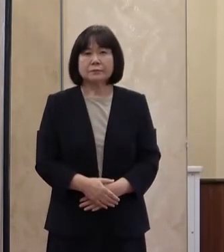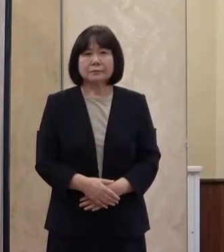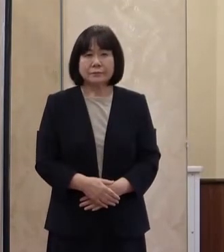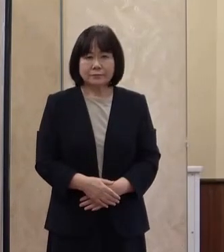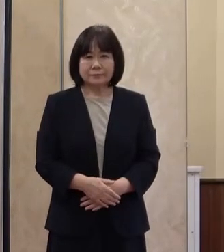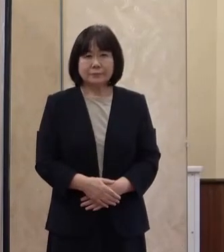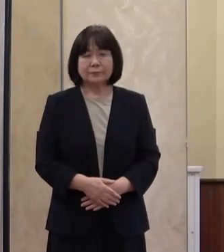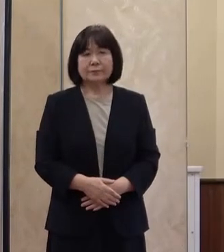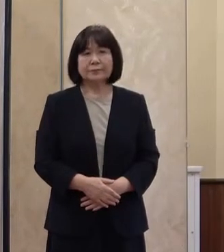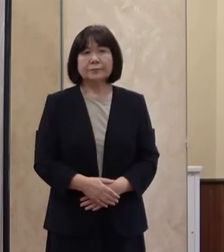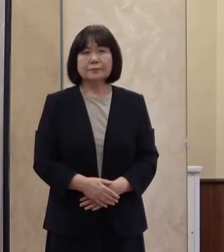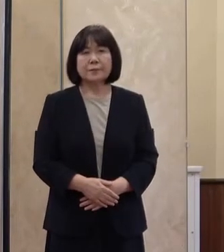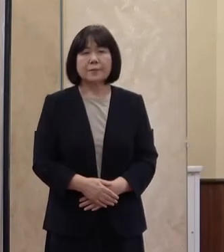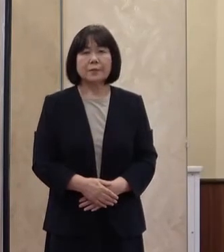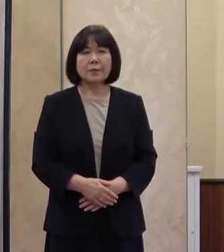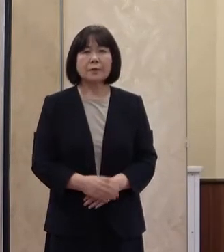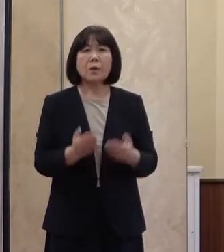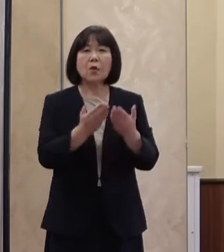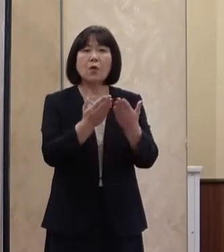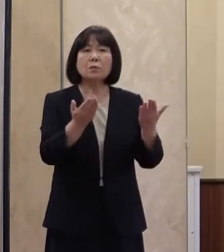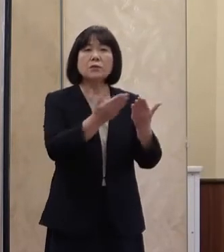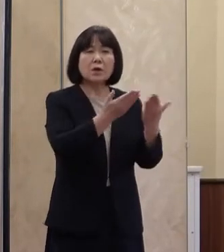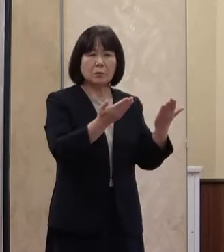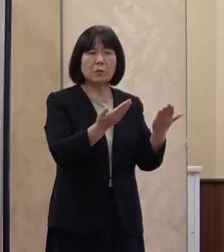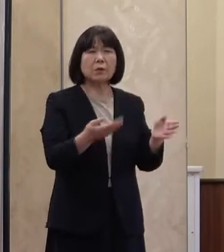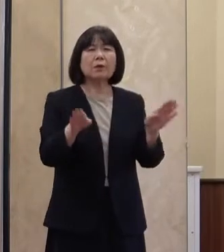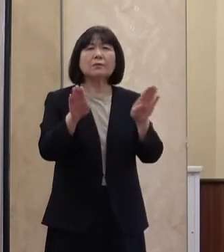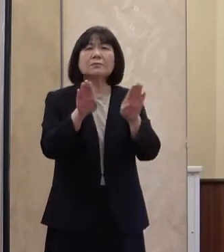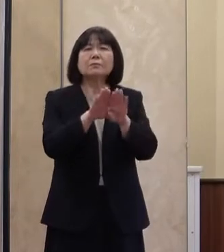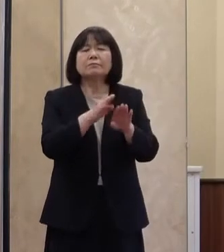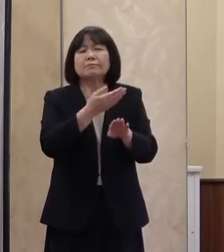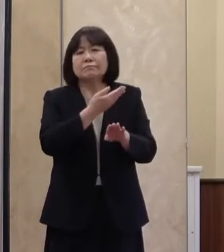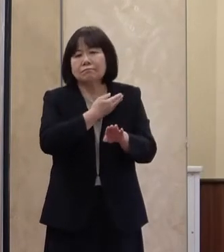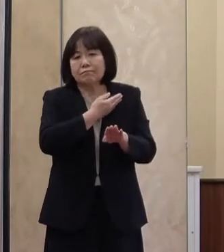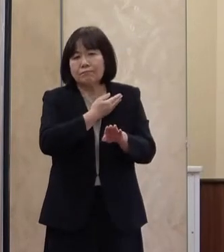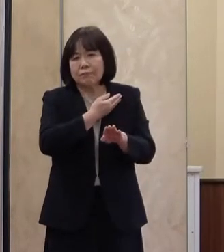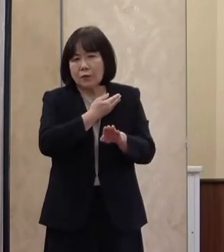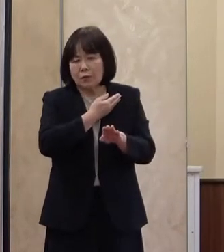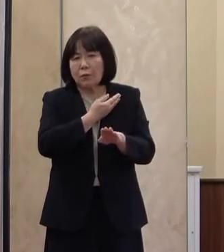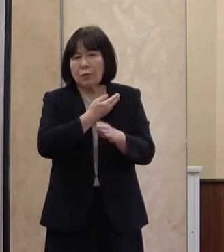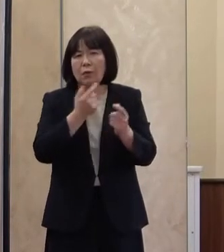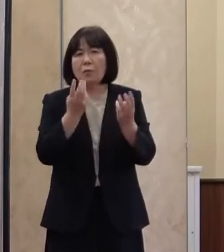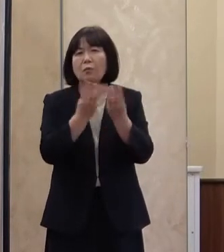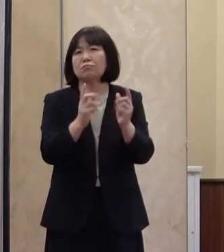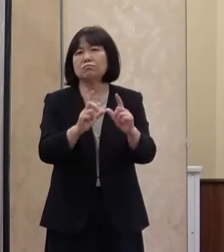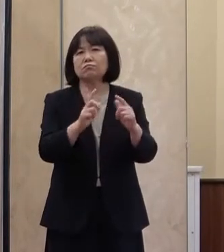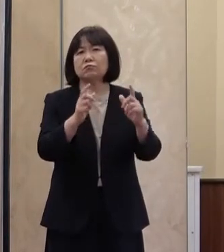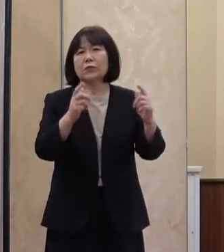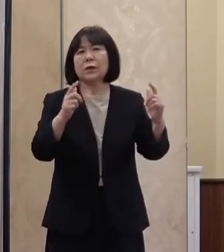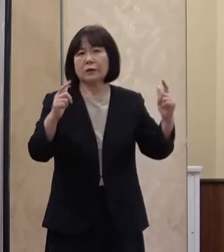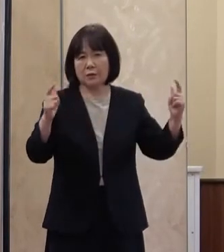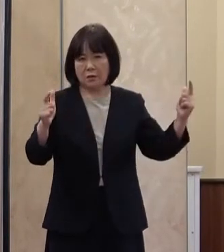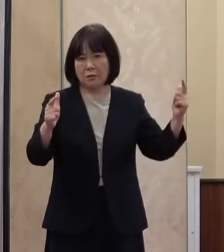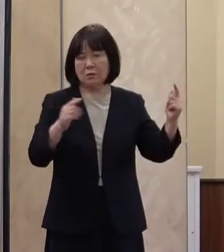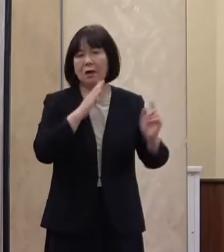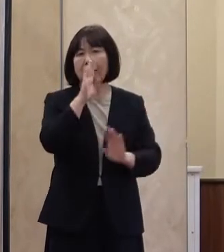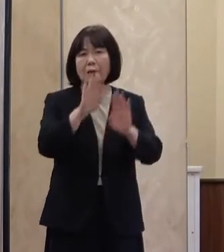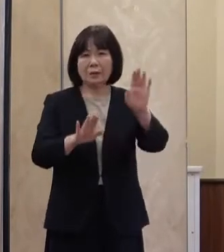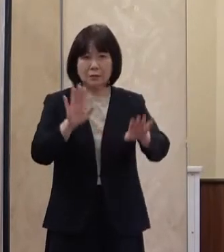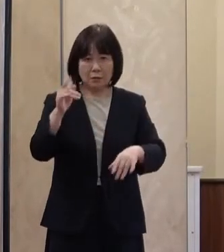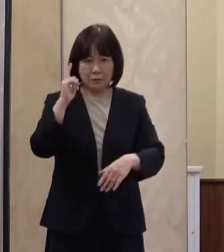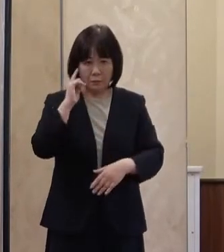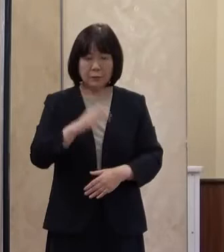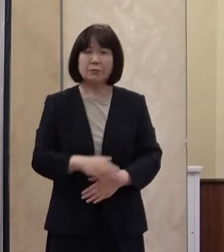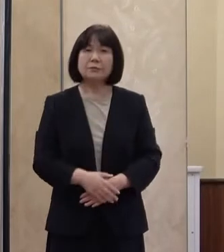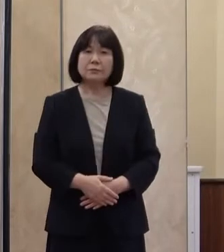でもどうしてもお店として閉店せざるを得ない店も増えてきているというのが現実だと思います。